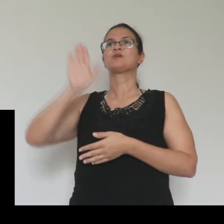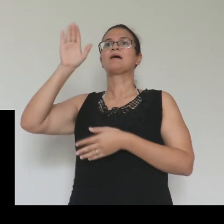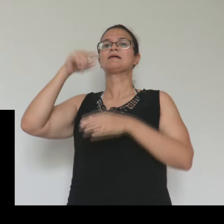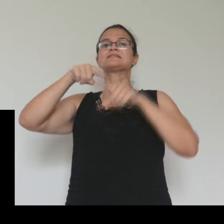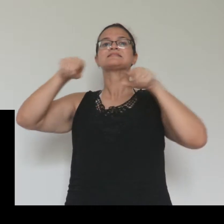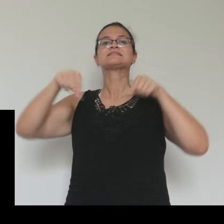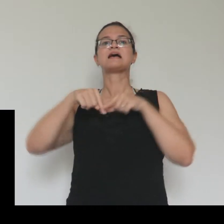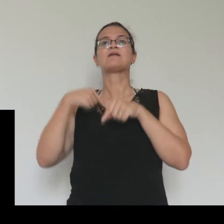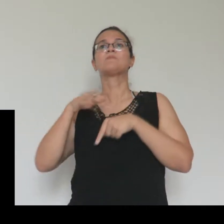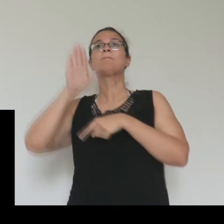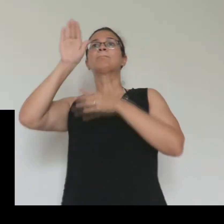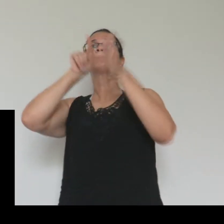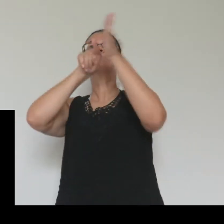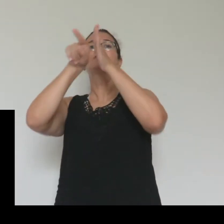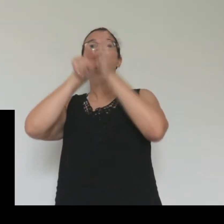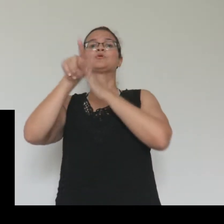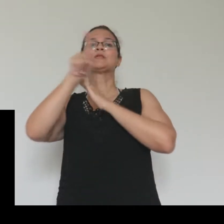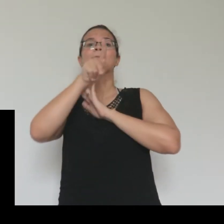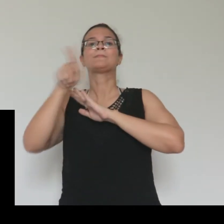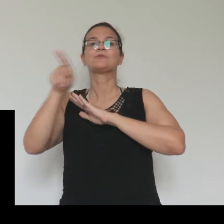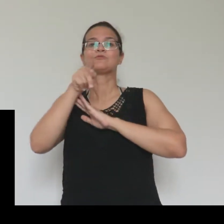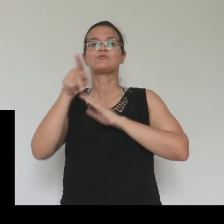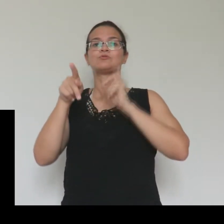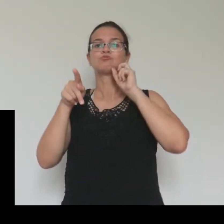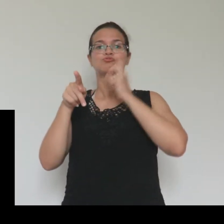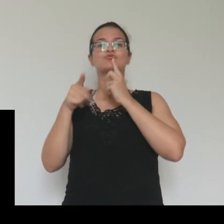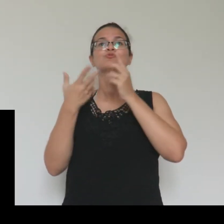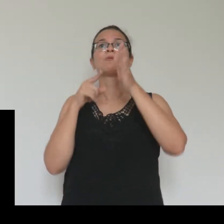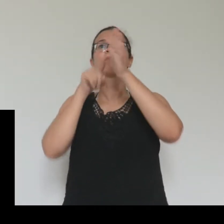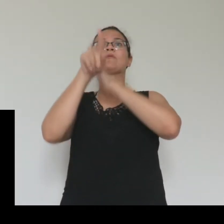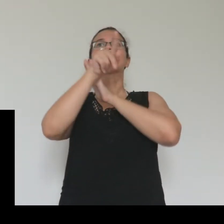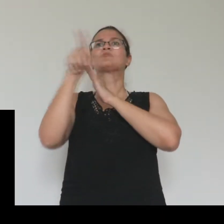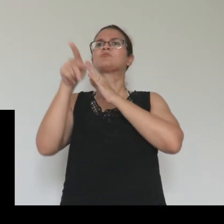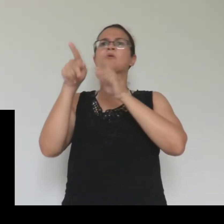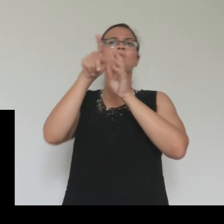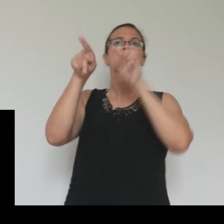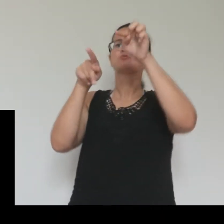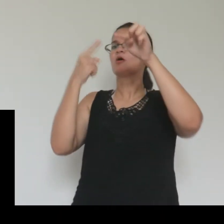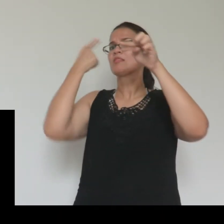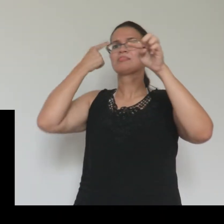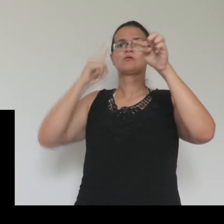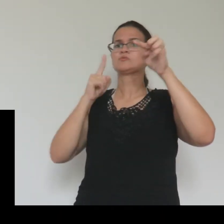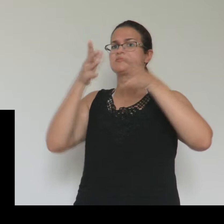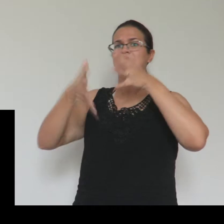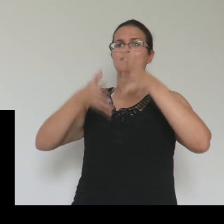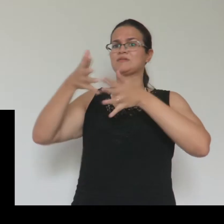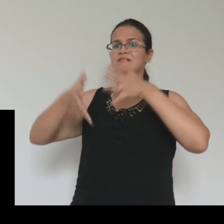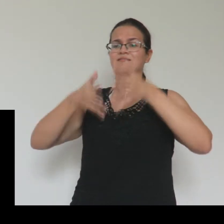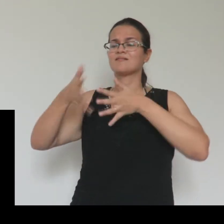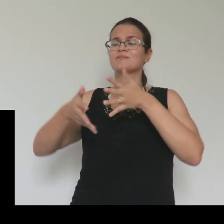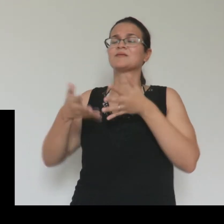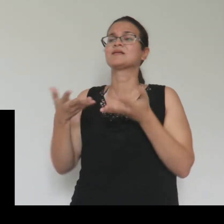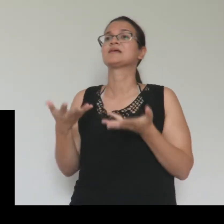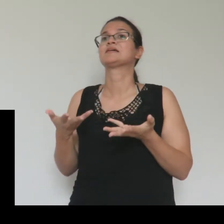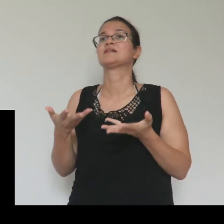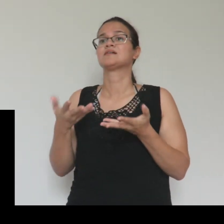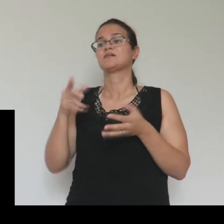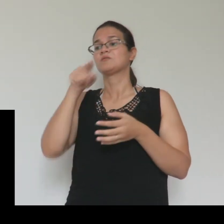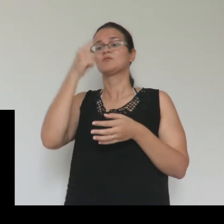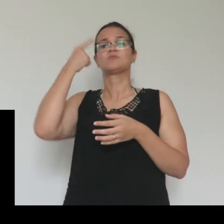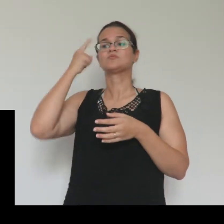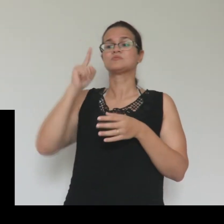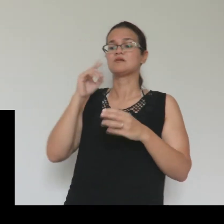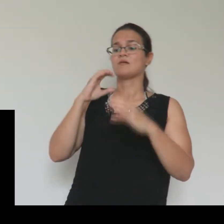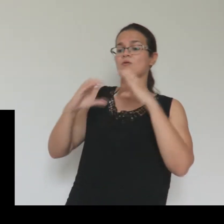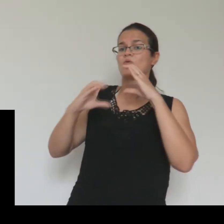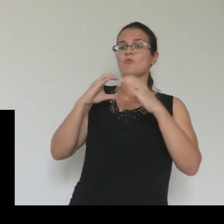para o professor, e o professor ele não tem, não sabe Libras, né, não sabe comunicar com